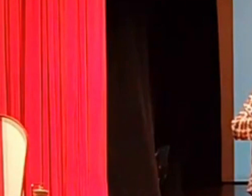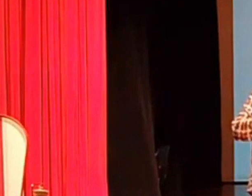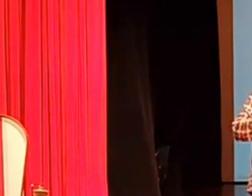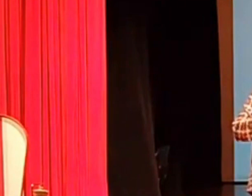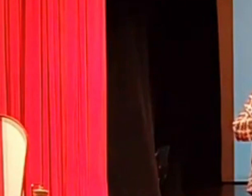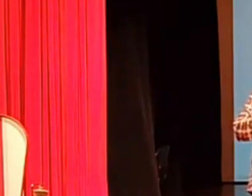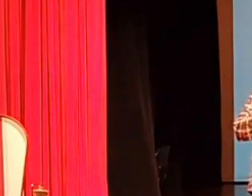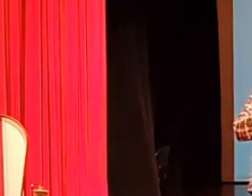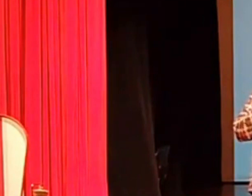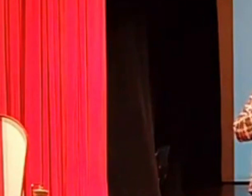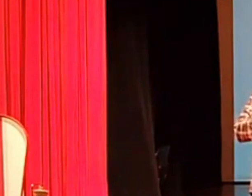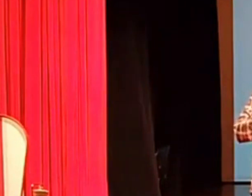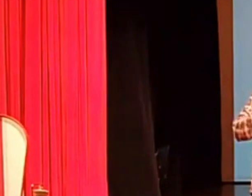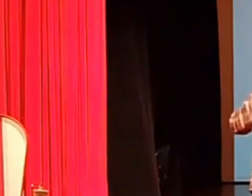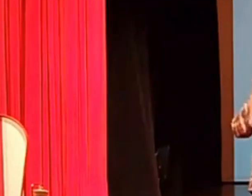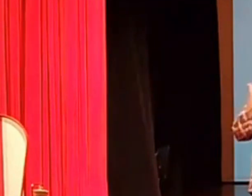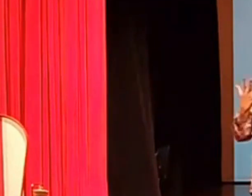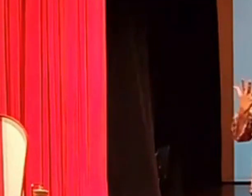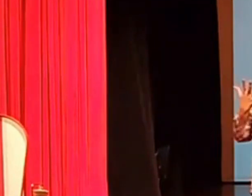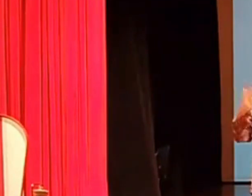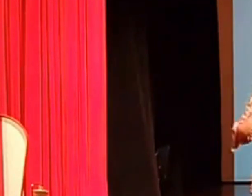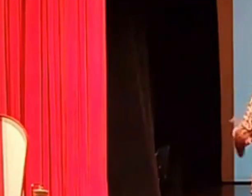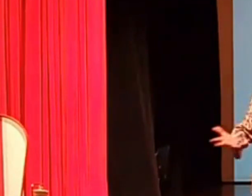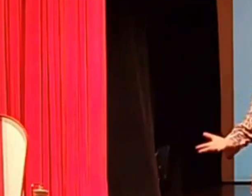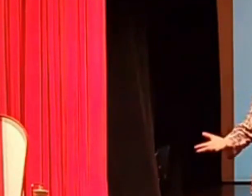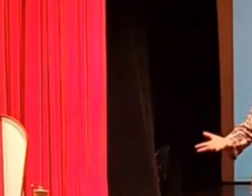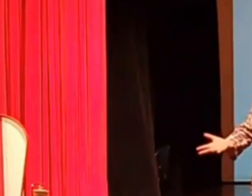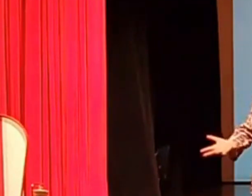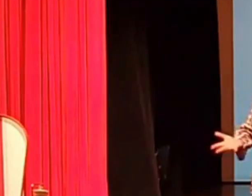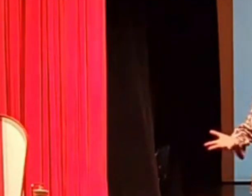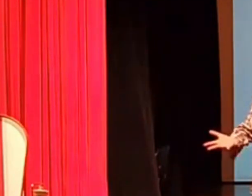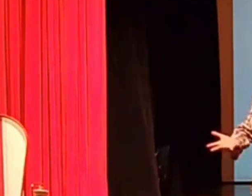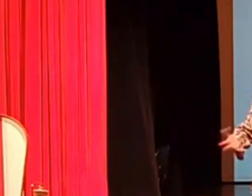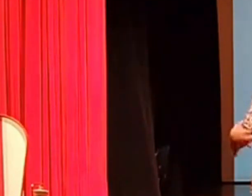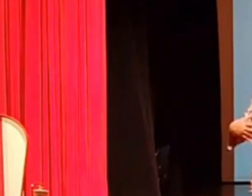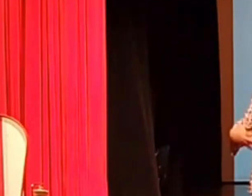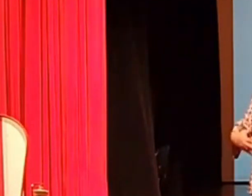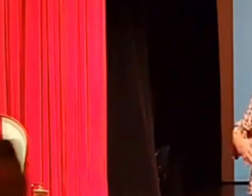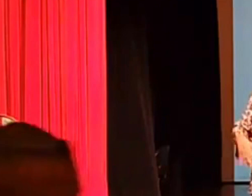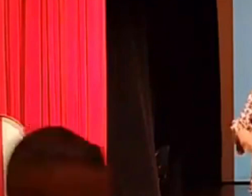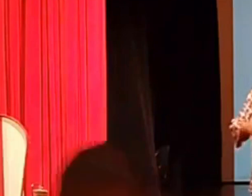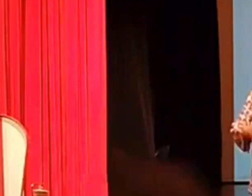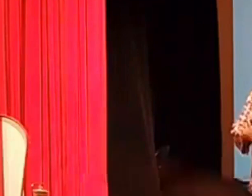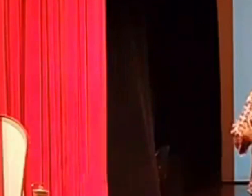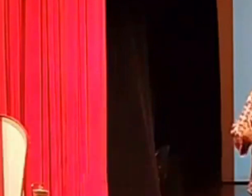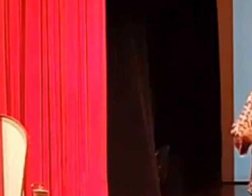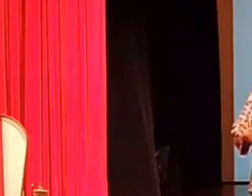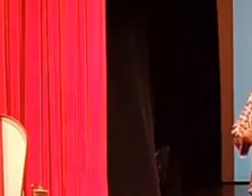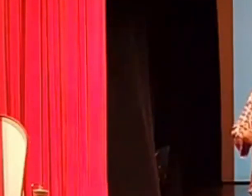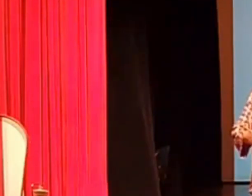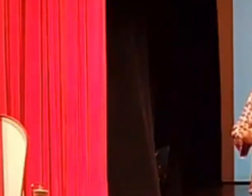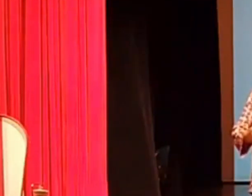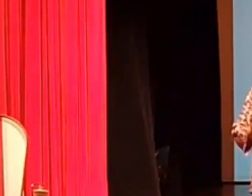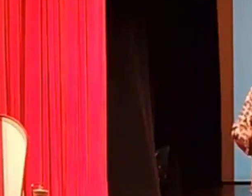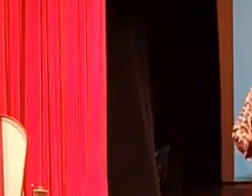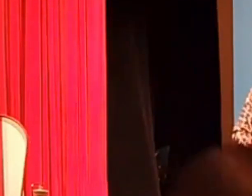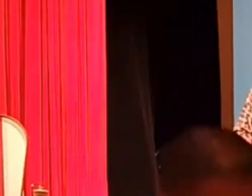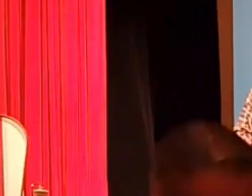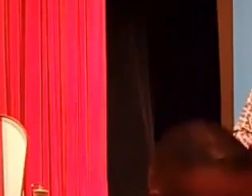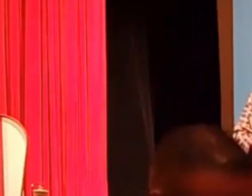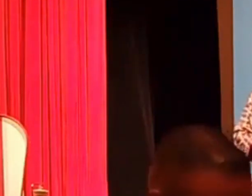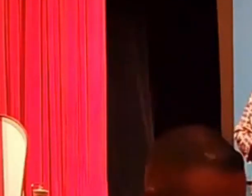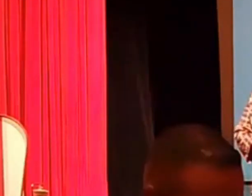com isso? O adolescente não vai querer usar um colete, né, que incomoda, que